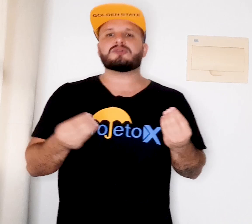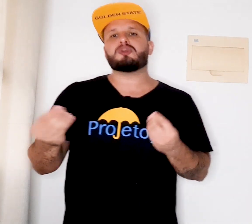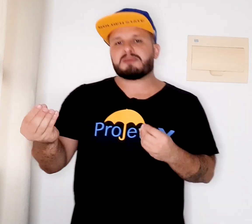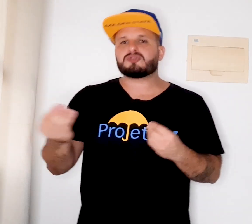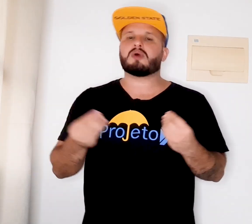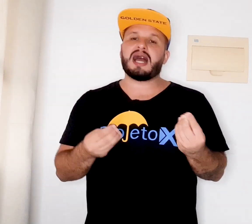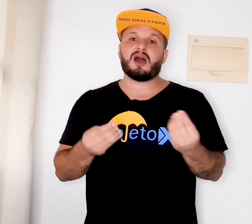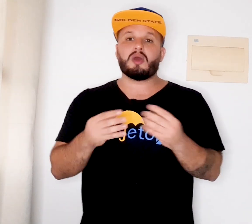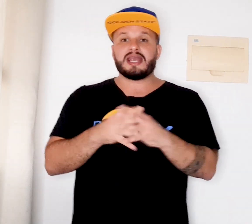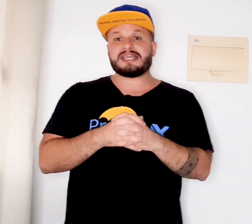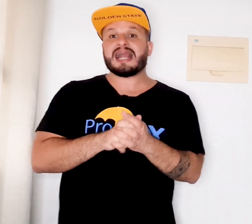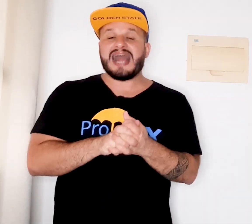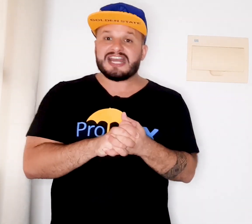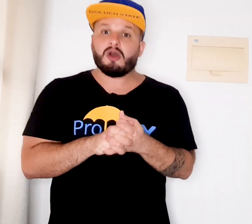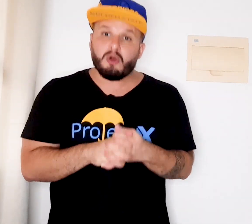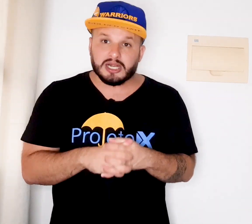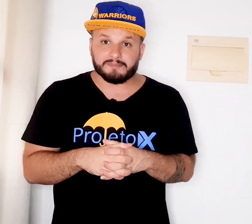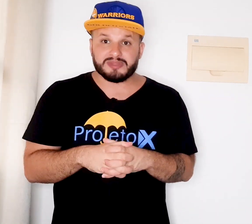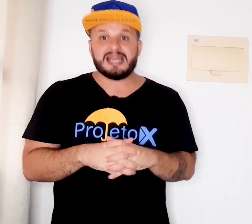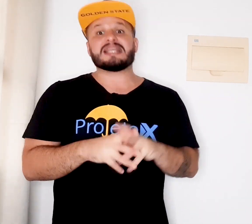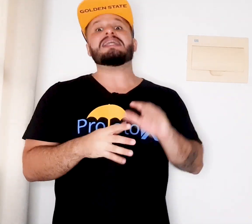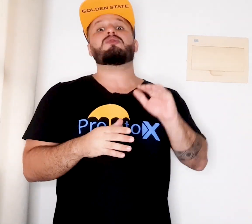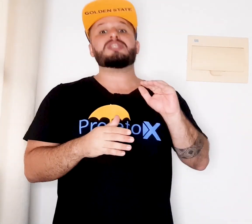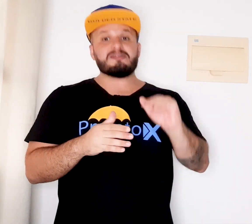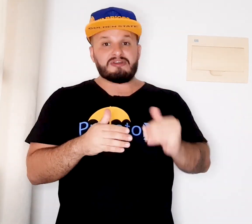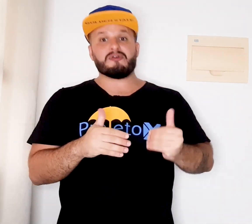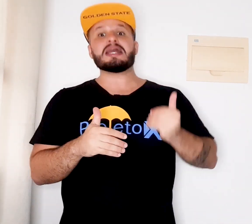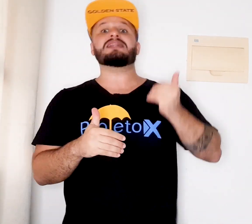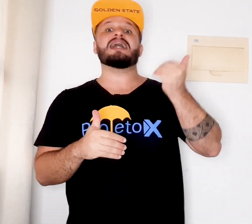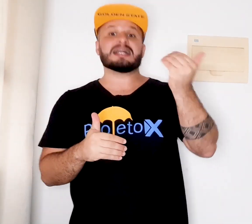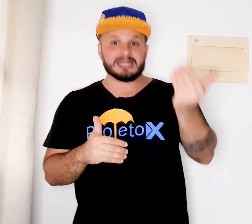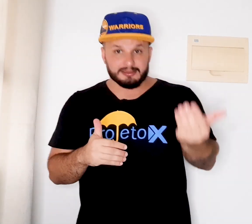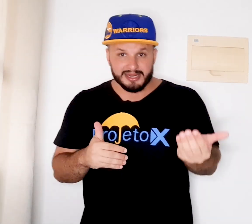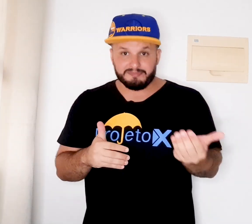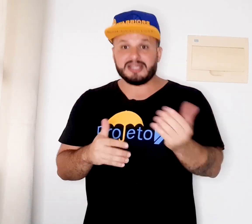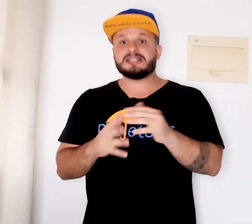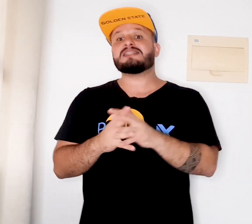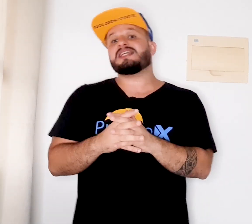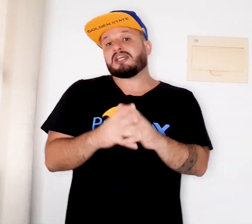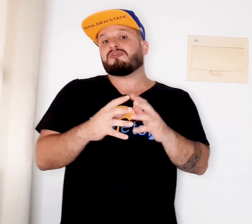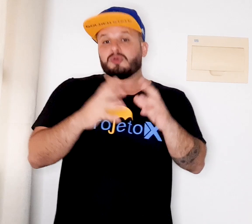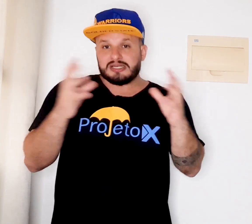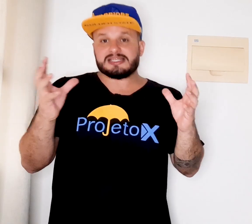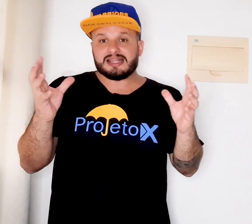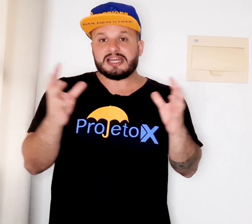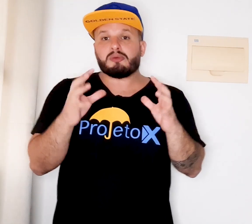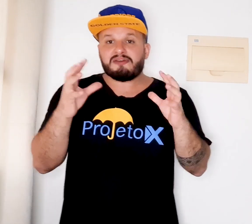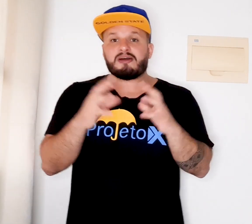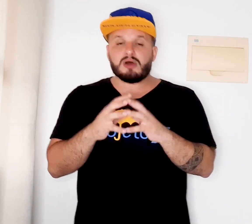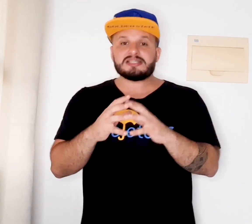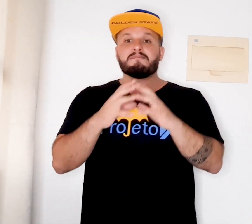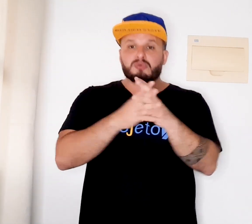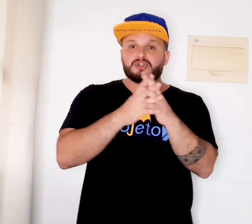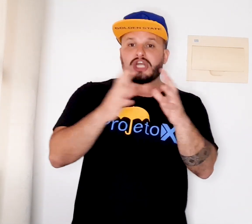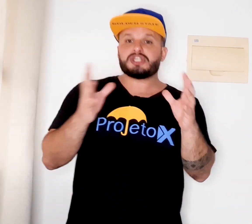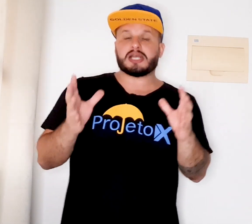de pessoal, que é a Karen Roca, que inclusive foi até a Câmara dizer que foi utilizada ali como a famosa bucha de